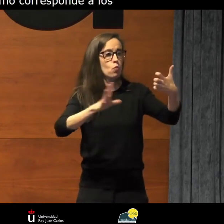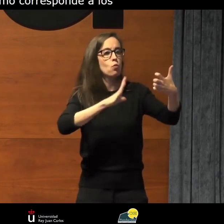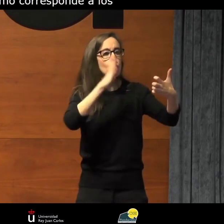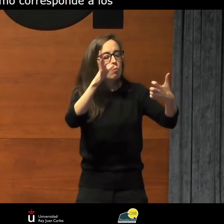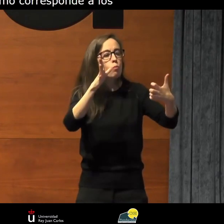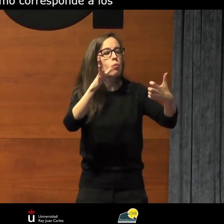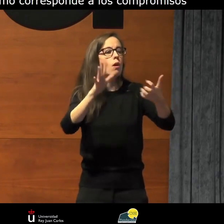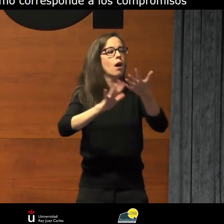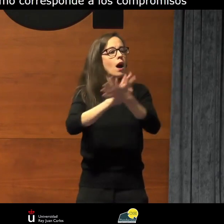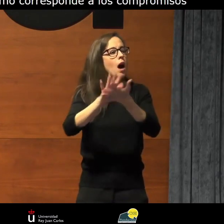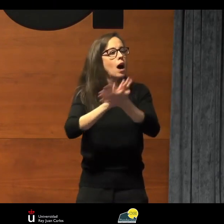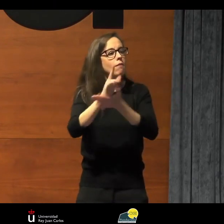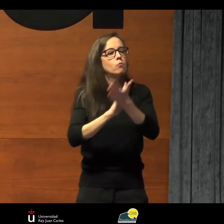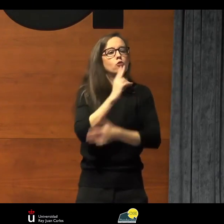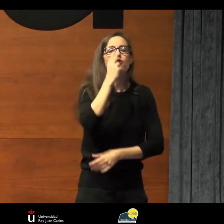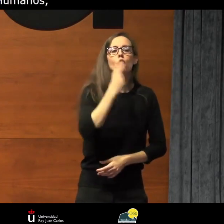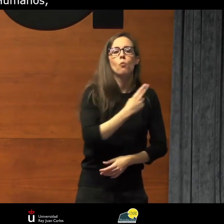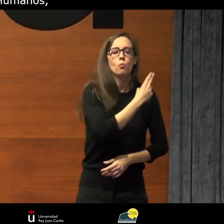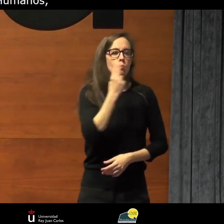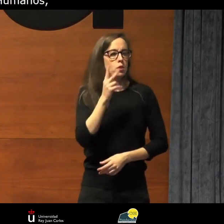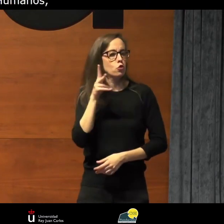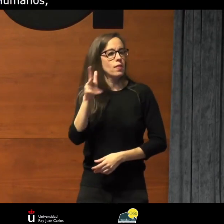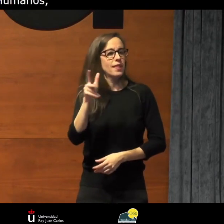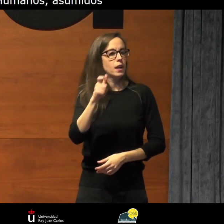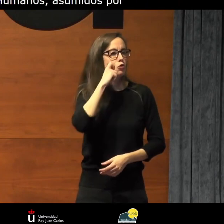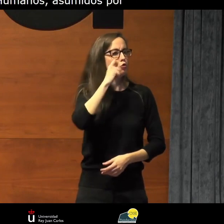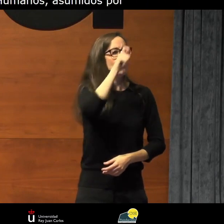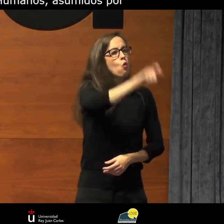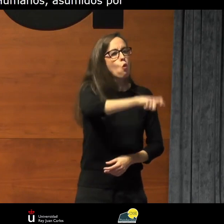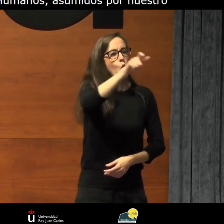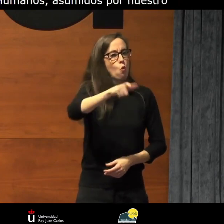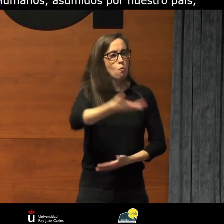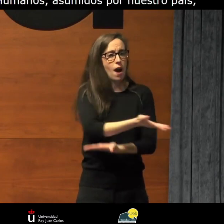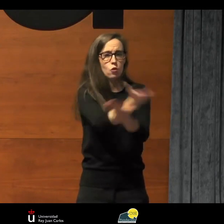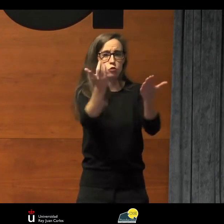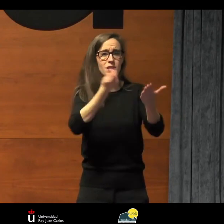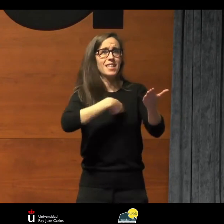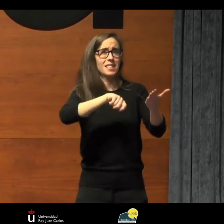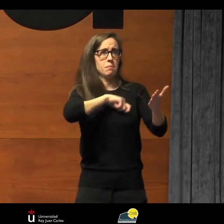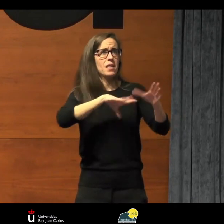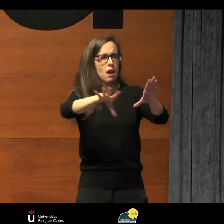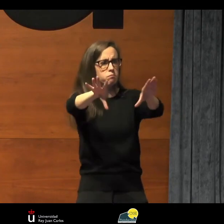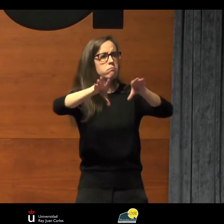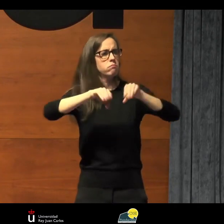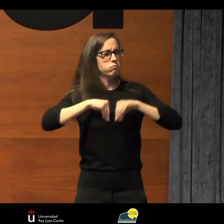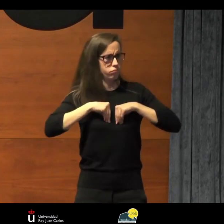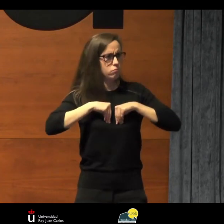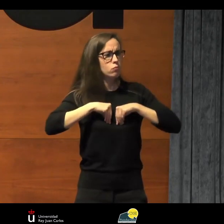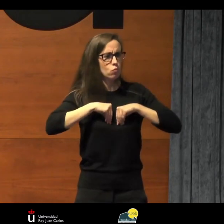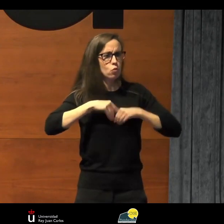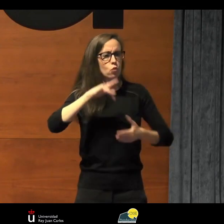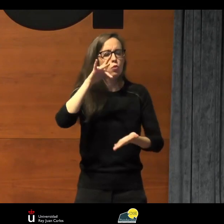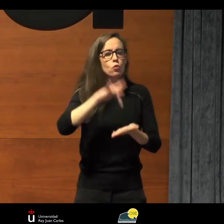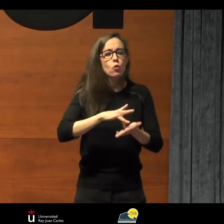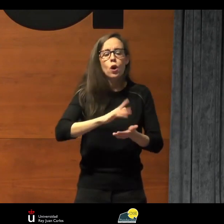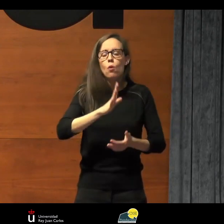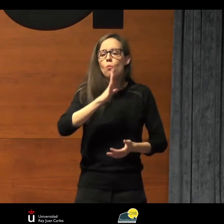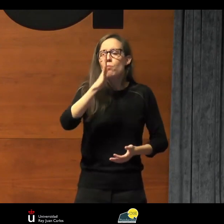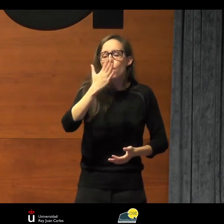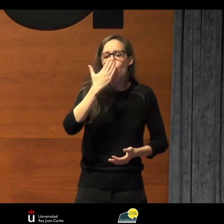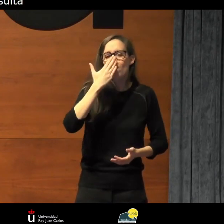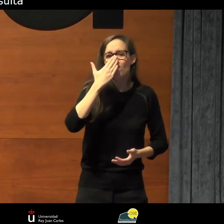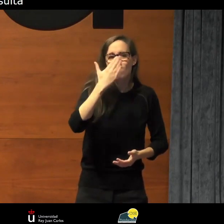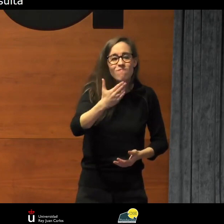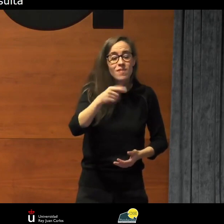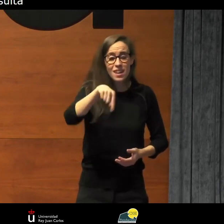derechos humanos asumidos por nuestro país, porque resulta inasumible, resulta insoportable